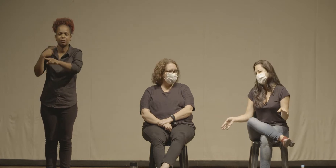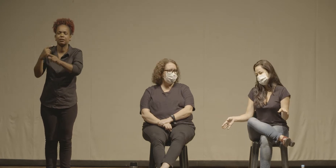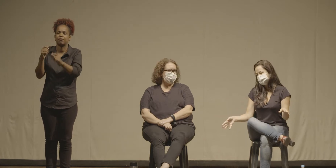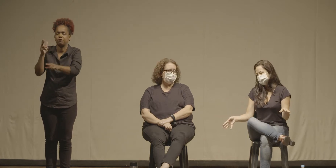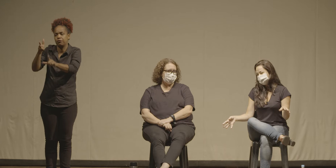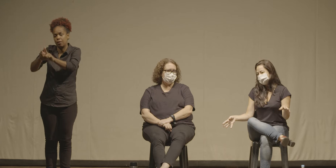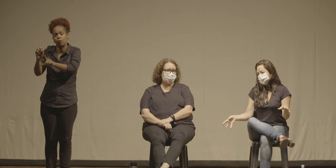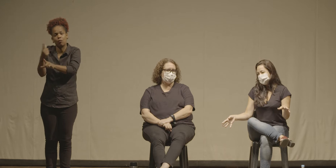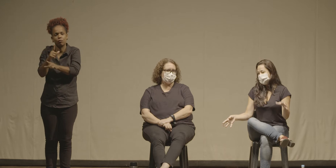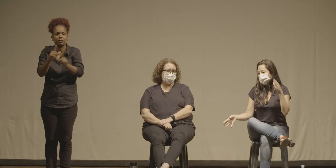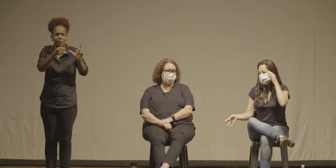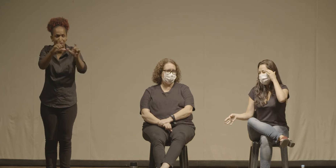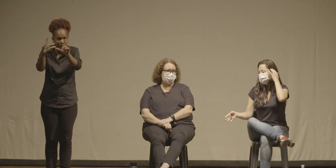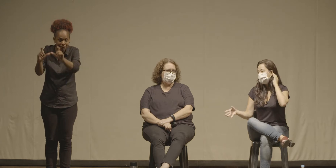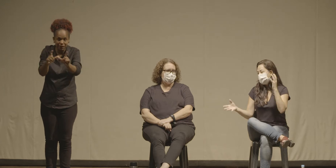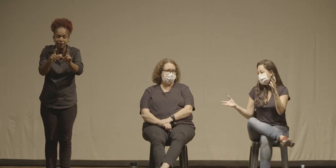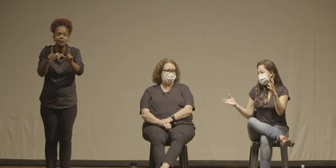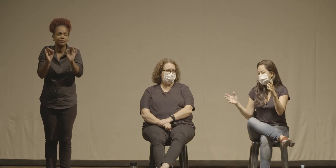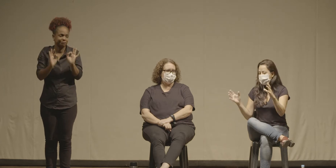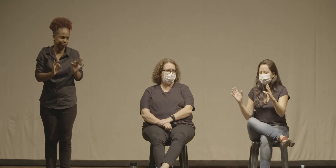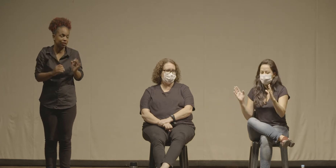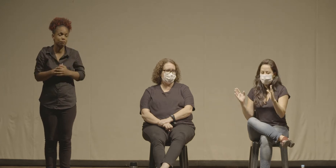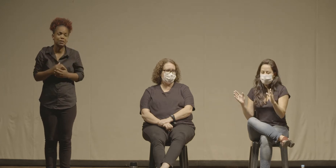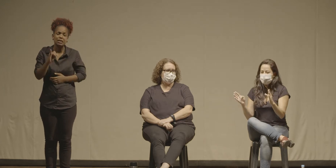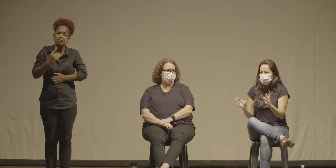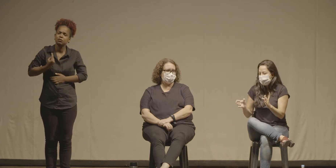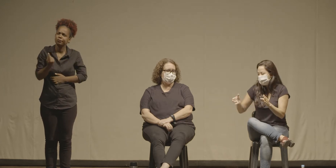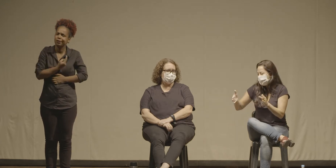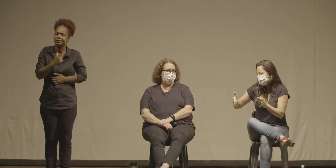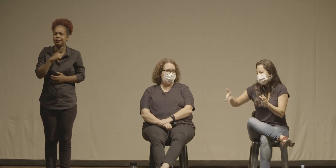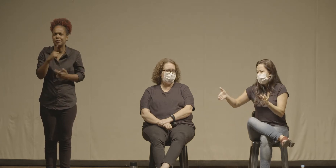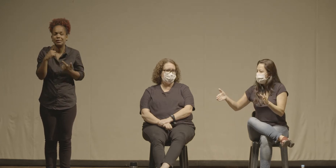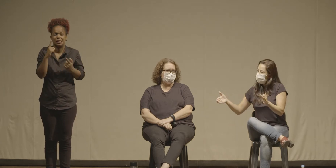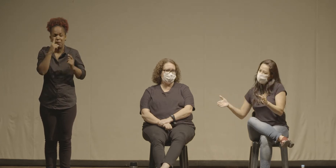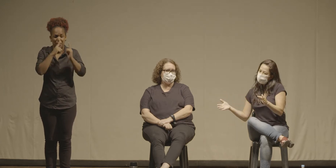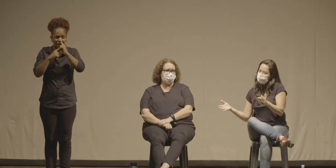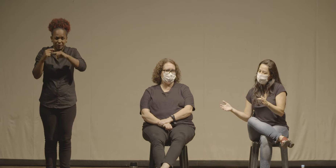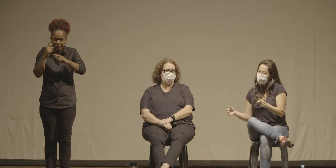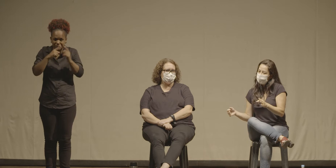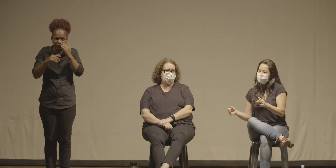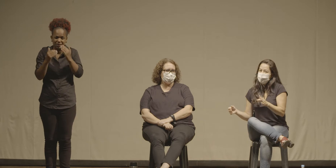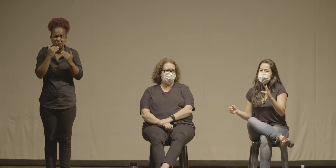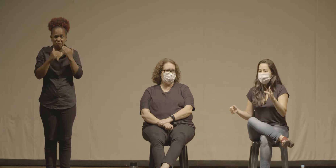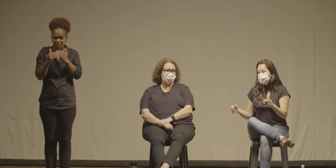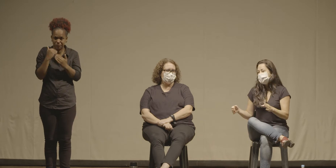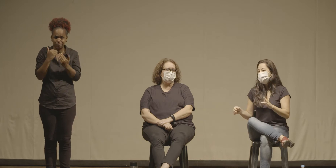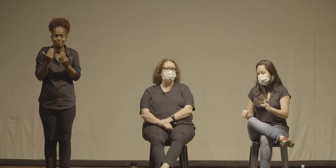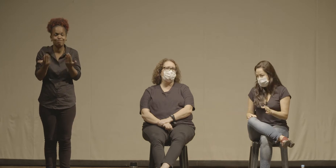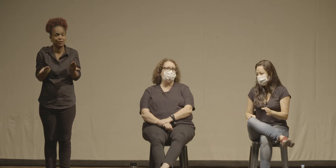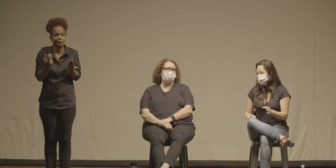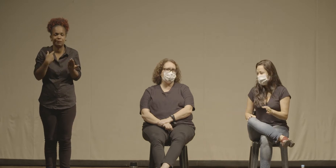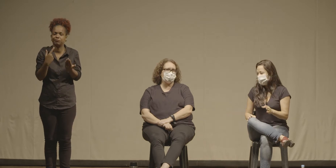fotografando imagem. Então, se tivesse alguma falha fora do cronograma, já não